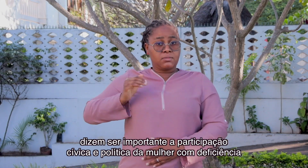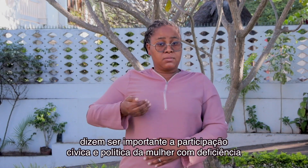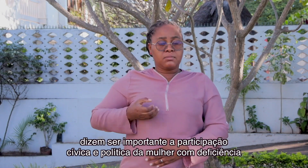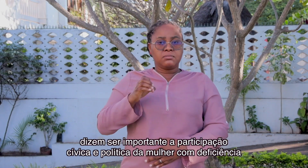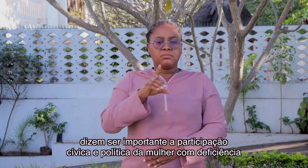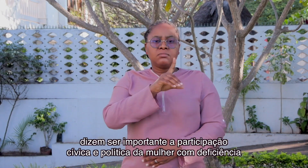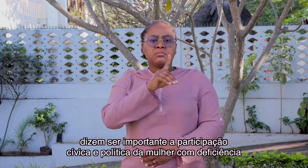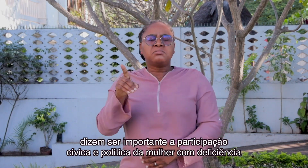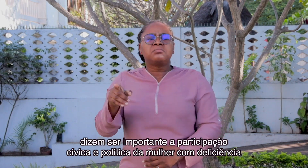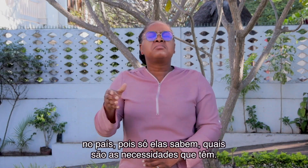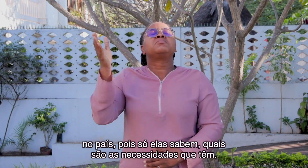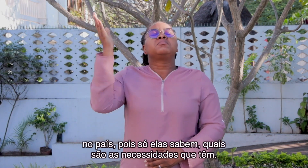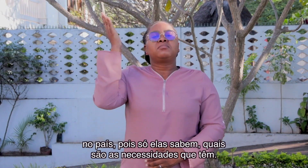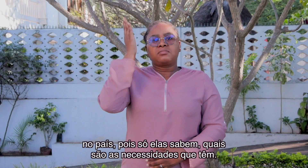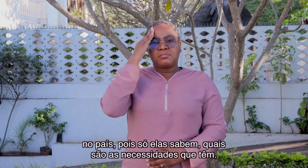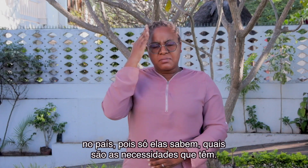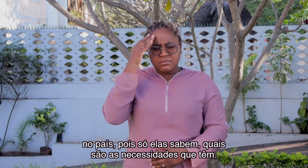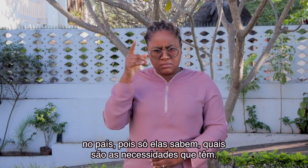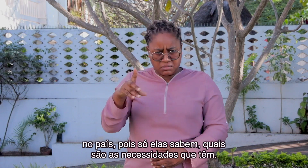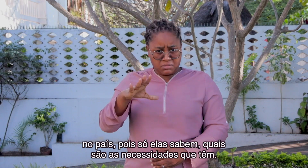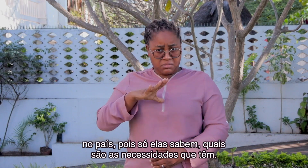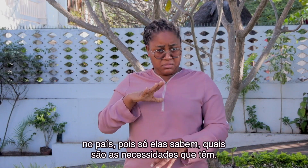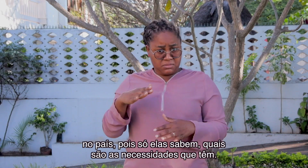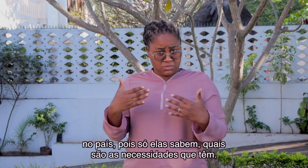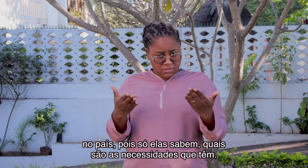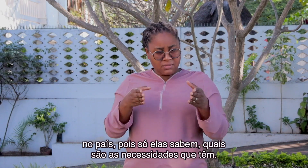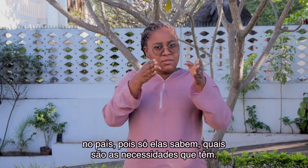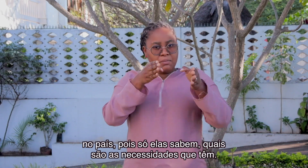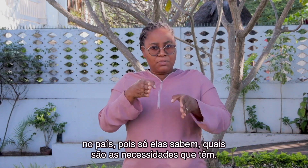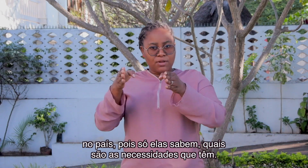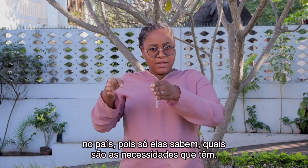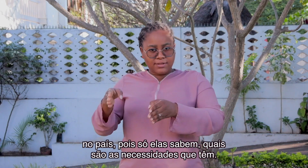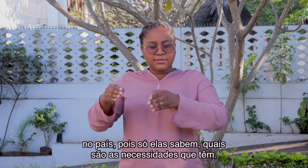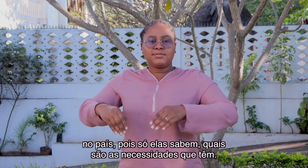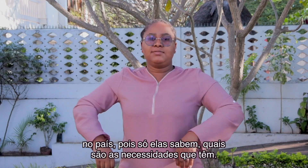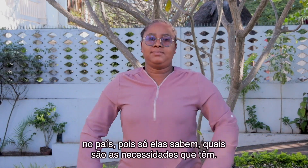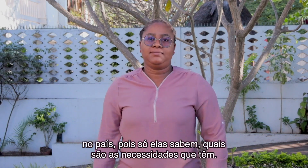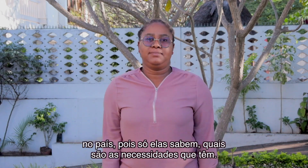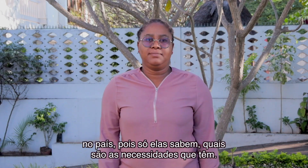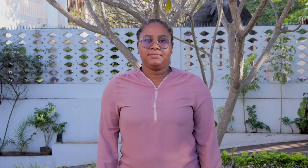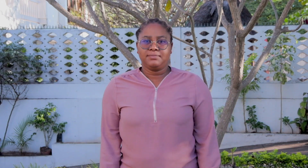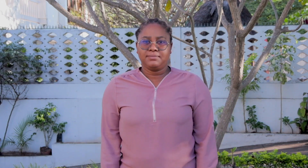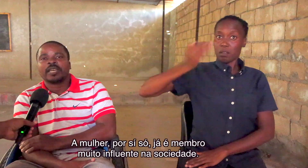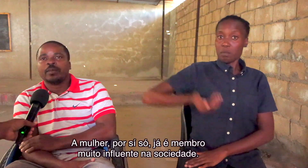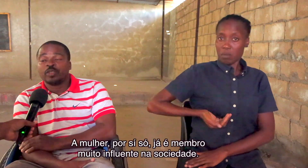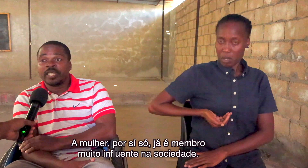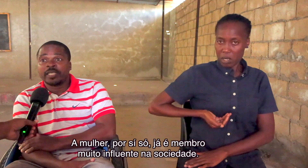da mulher com deficiência no país, pois só elas sabem quais são as necessidades que têm. A mulher,